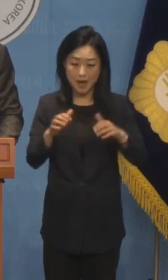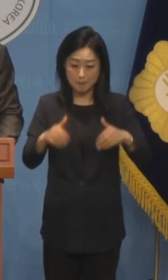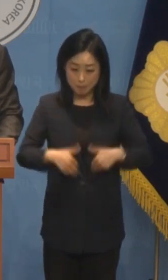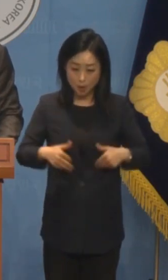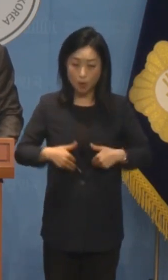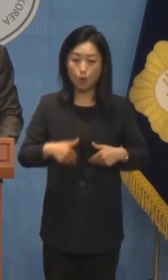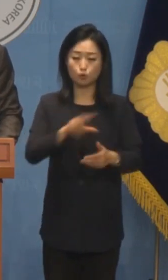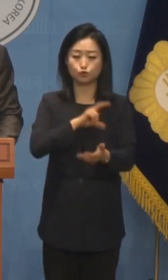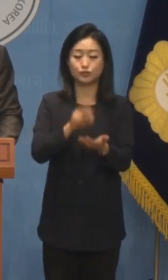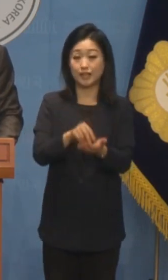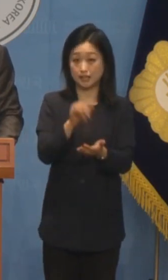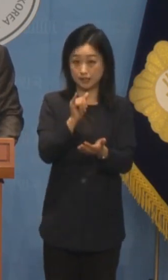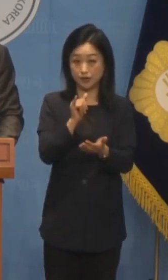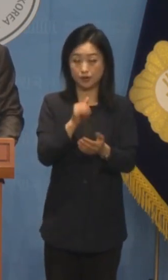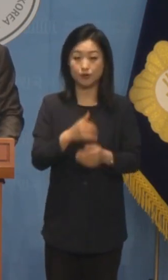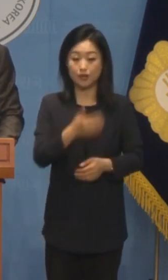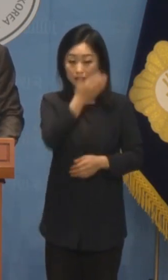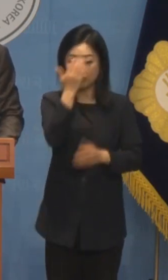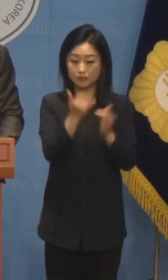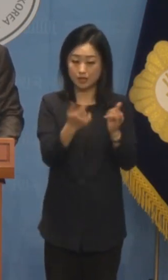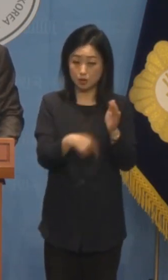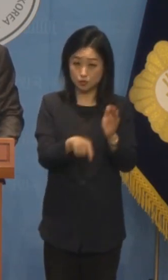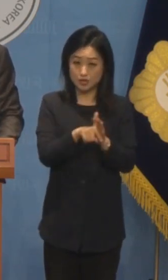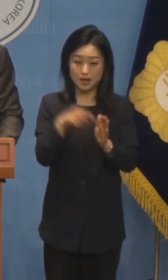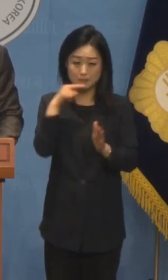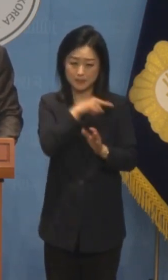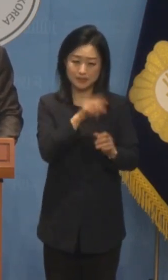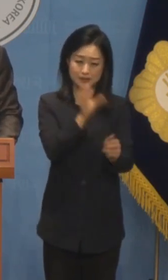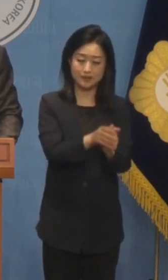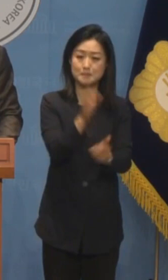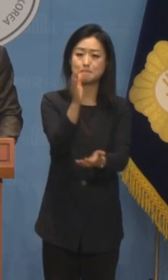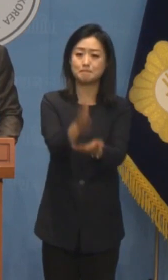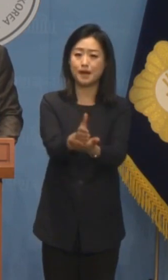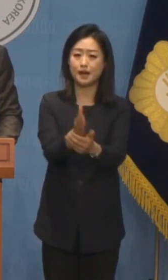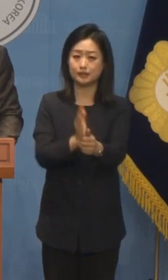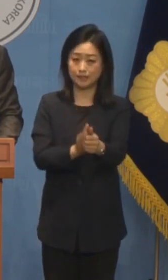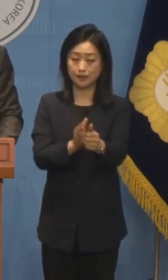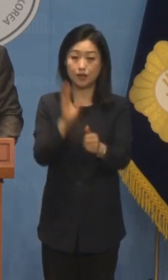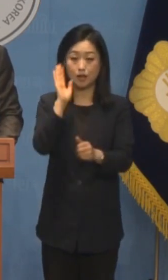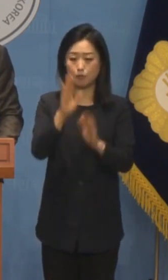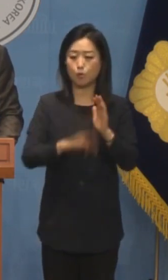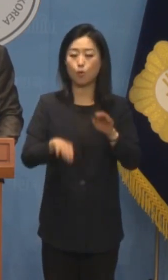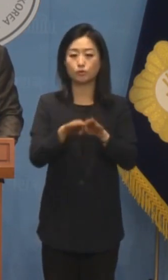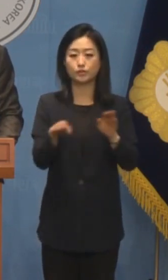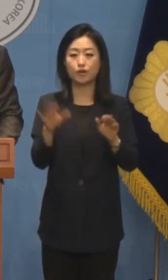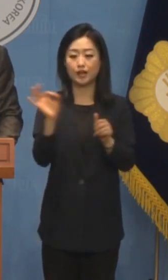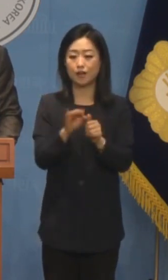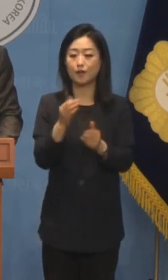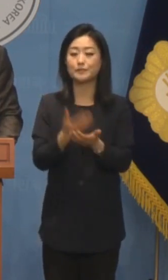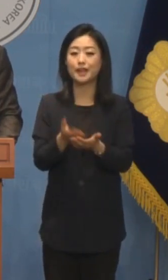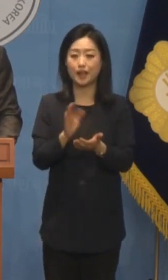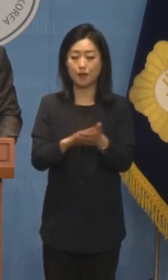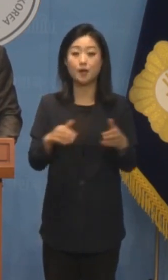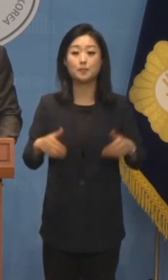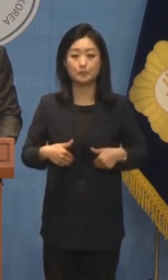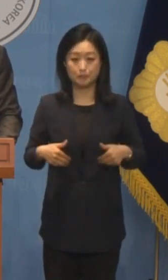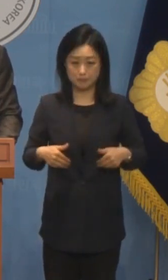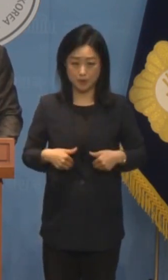오늘 대한민국에는 다음 세대로의 폭탄 돌리기를 멈출 지속 가능하고 공정한 연금 개혁이 절실하게